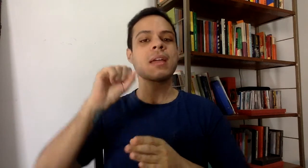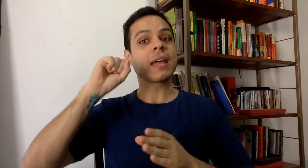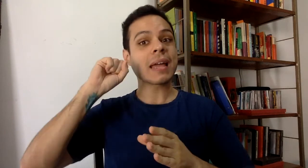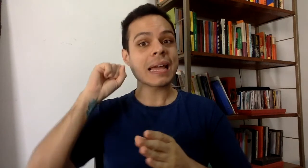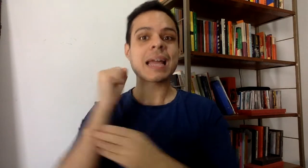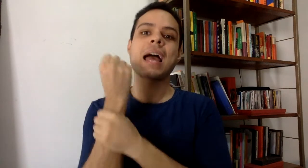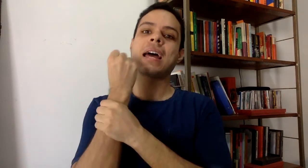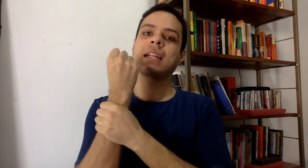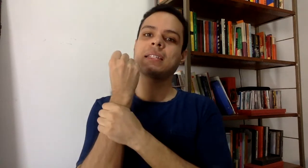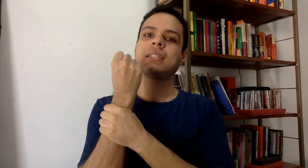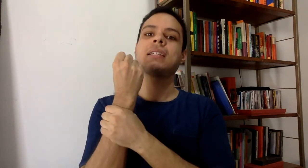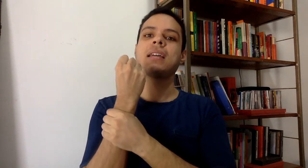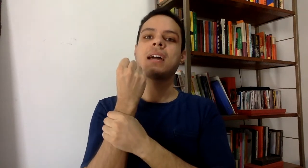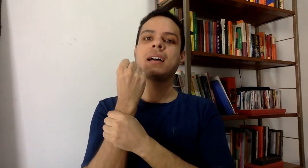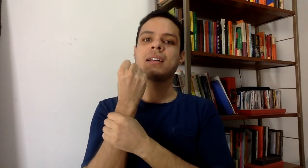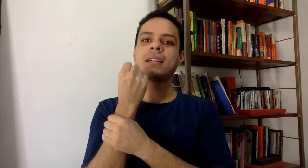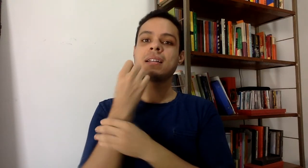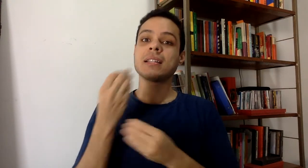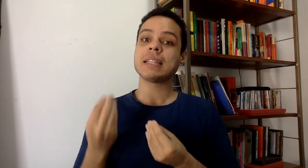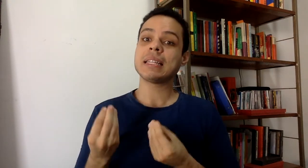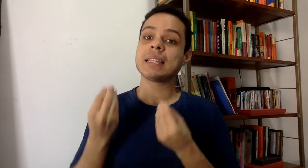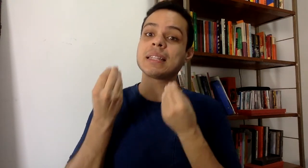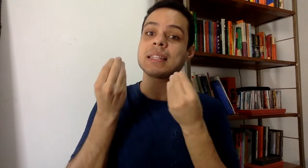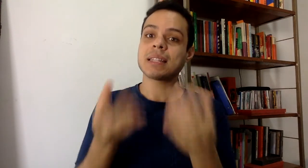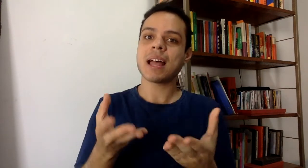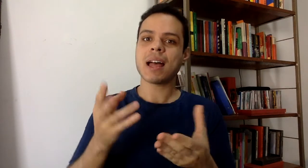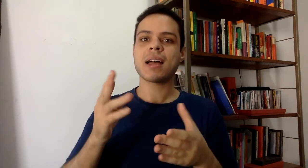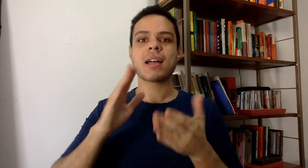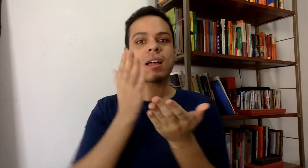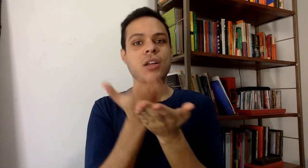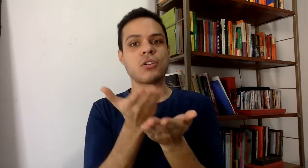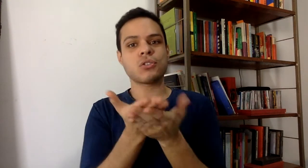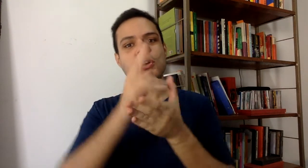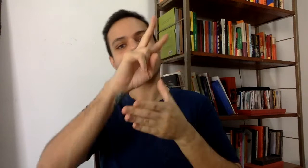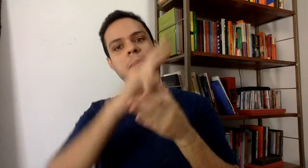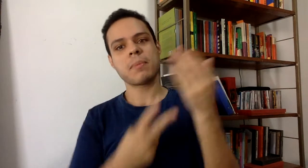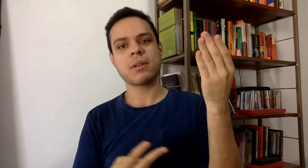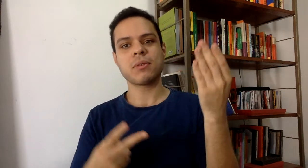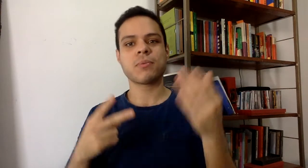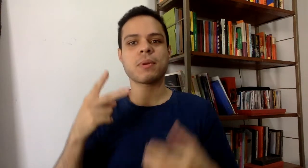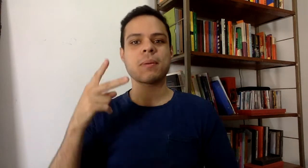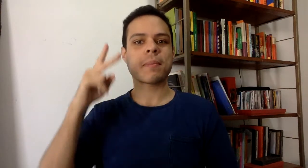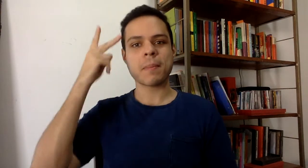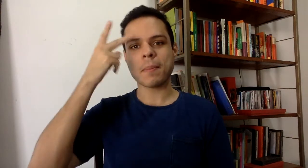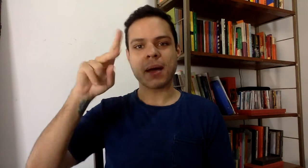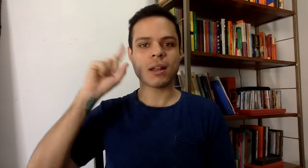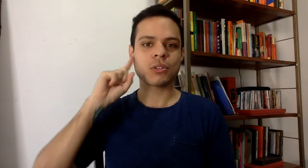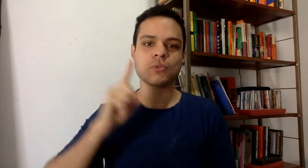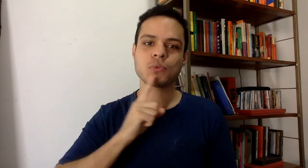já foi aprovada a garantia da possibilidade da escola bilíngue para